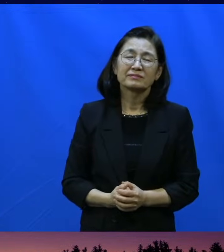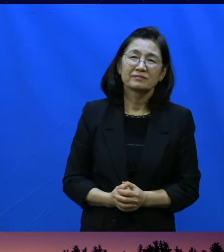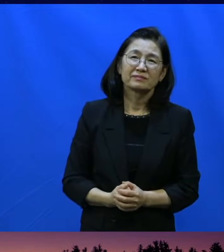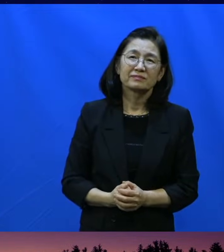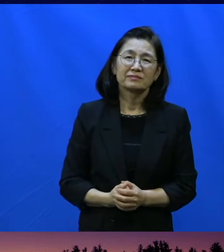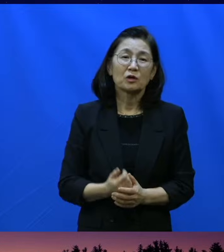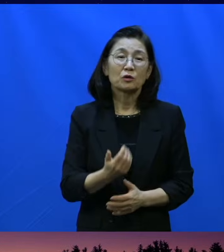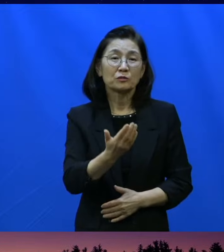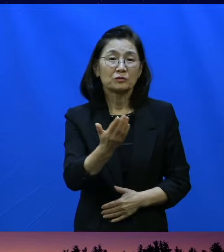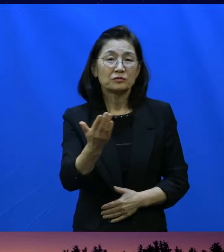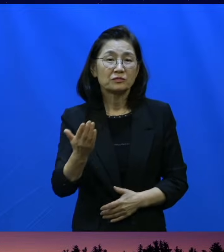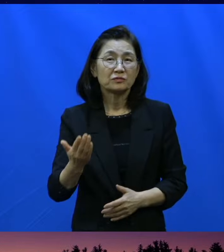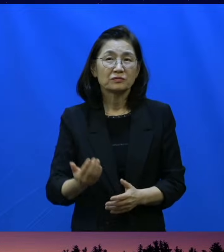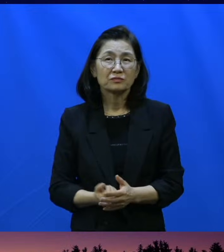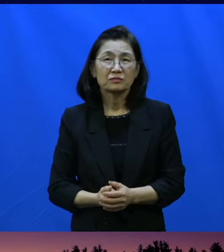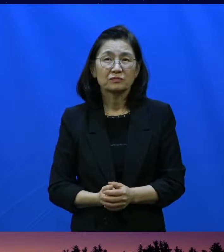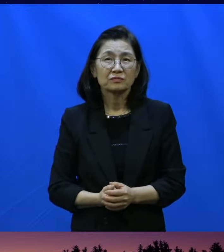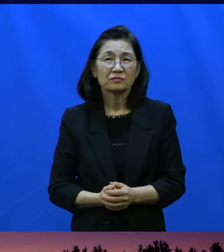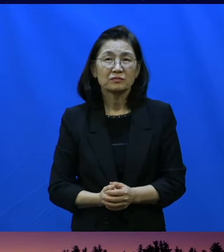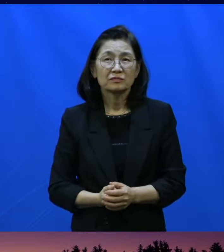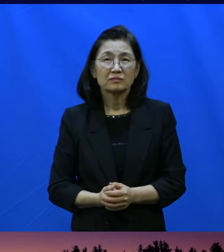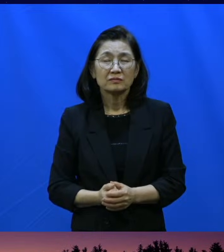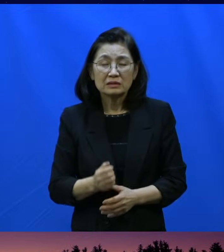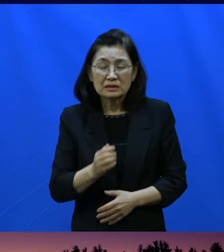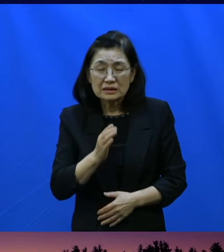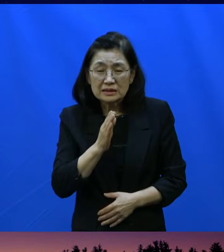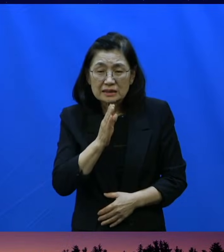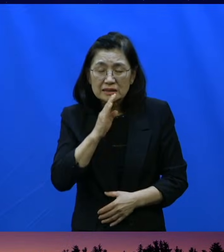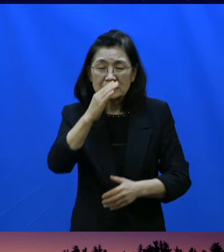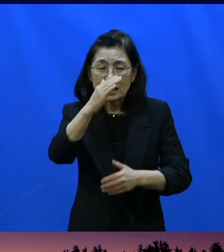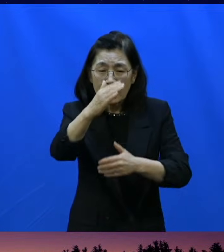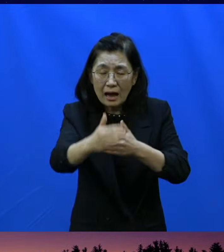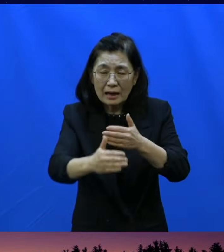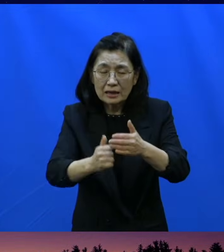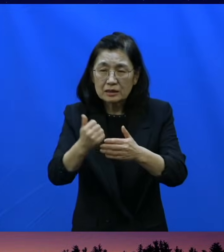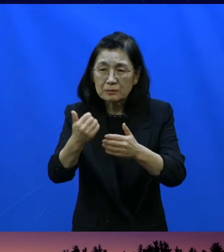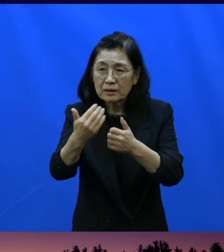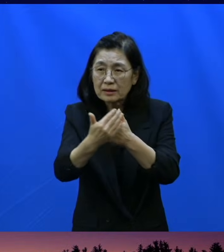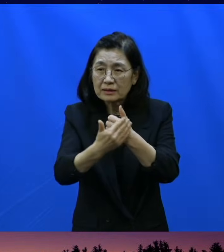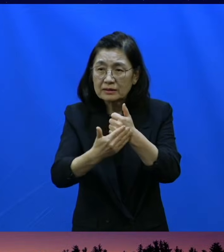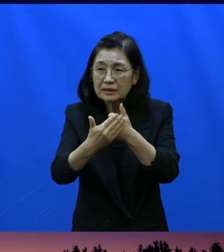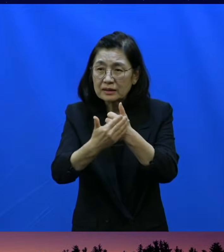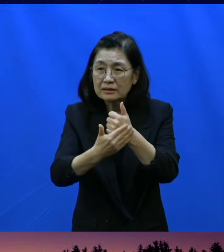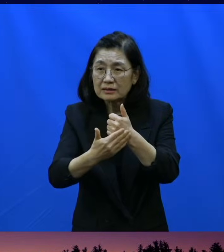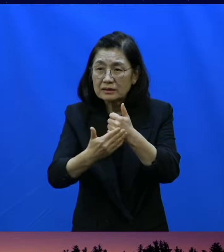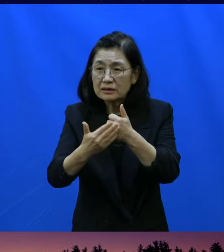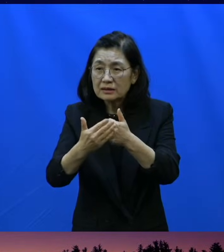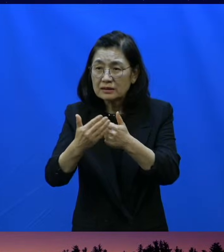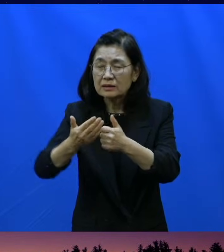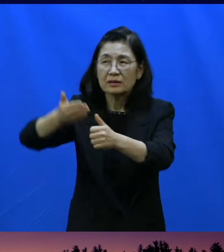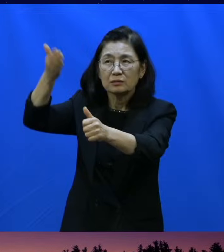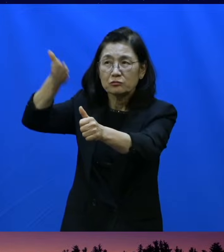여러분, 누가 진짜 하나님의 은혜를 구하는가? 자신의 최선을 다한 사람입니다.